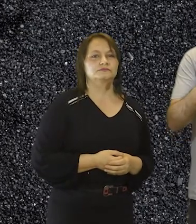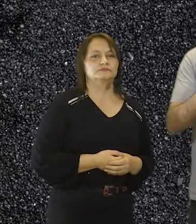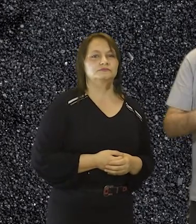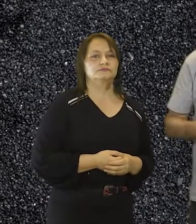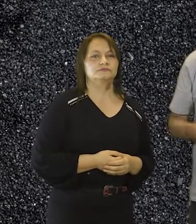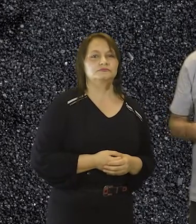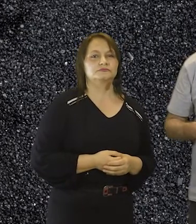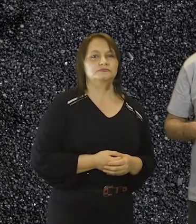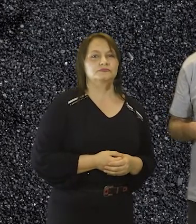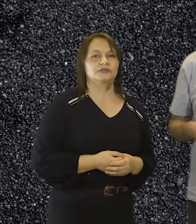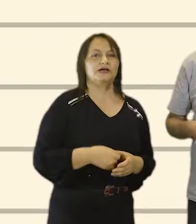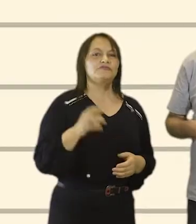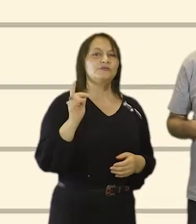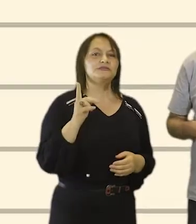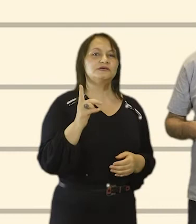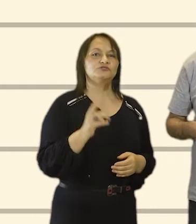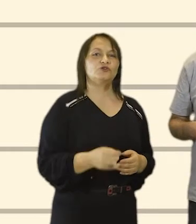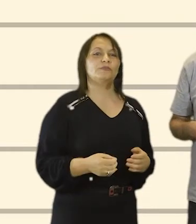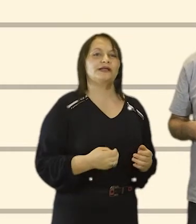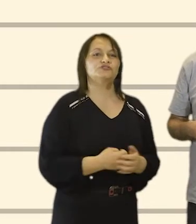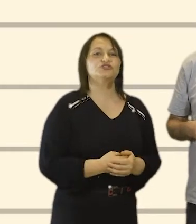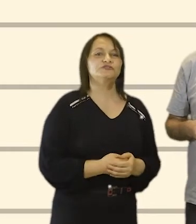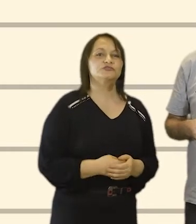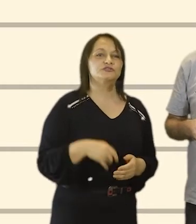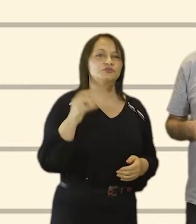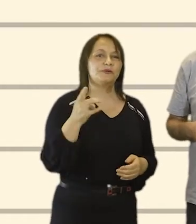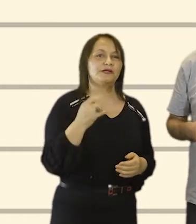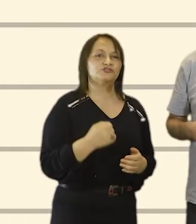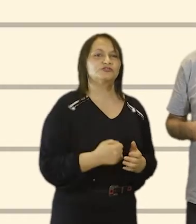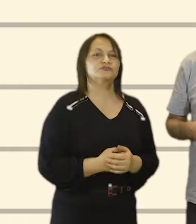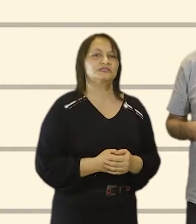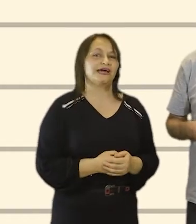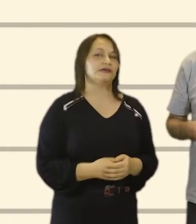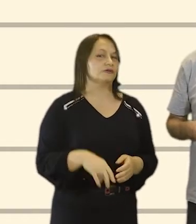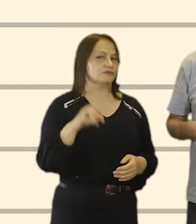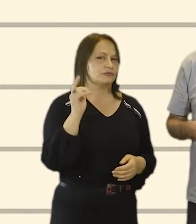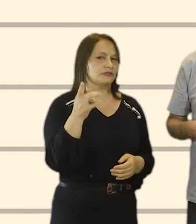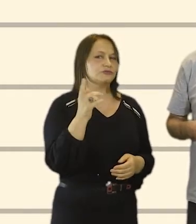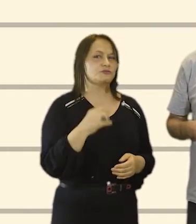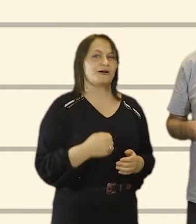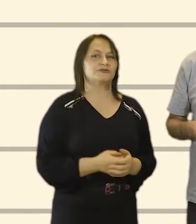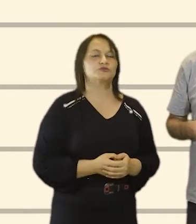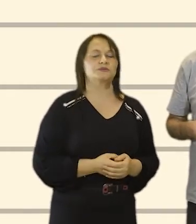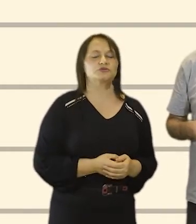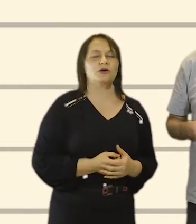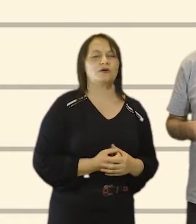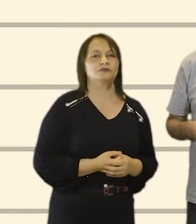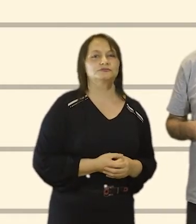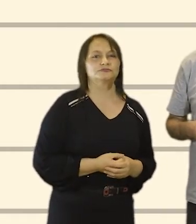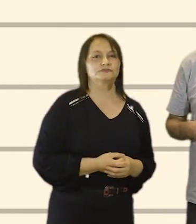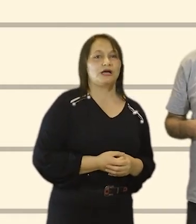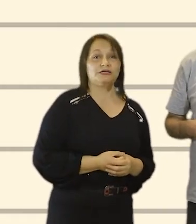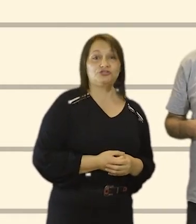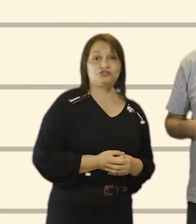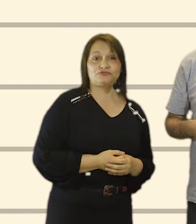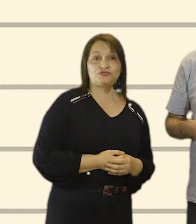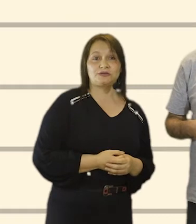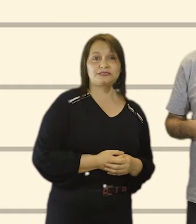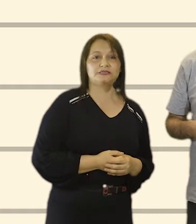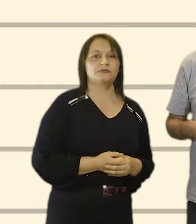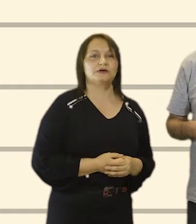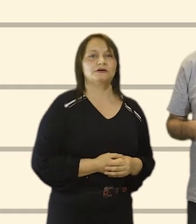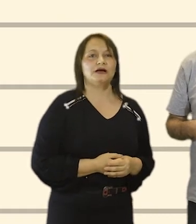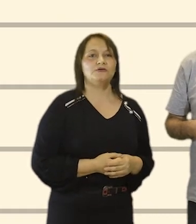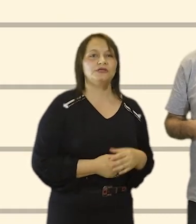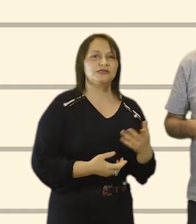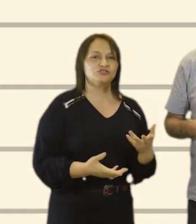Vamos aprender? A formação de comparativos e superlativos segue o seguinte passo, pessoal. Adjetivos